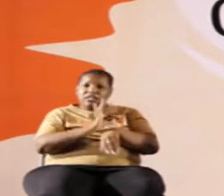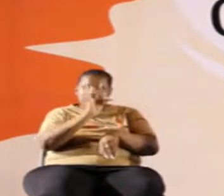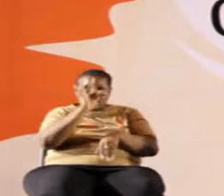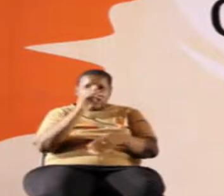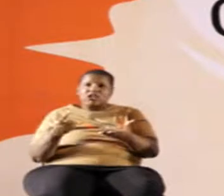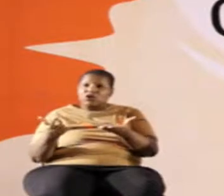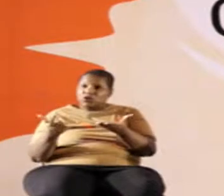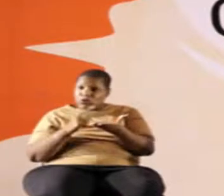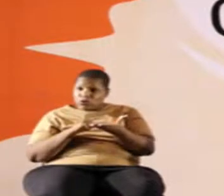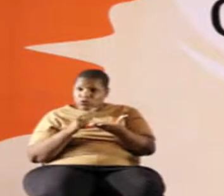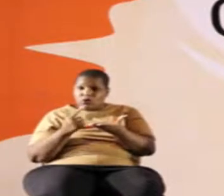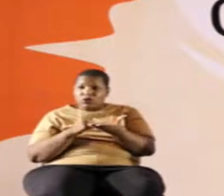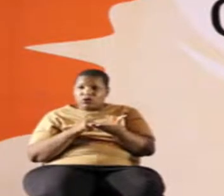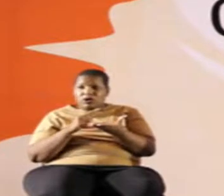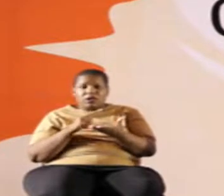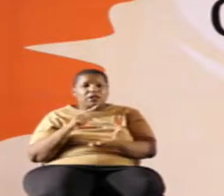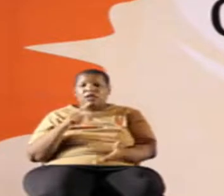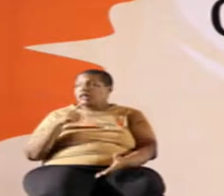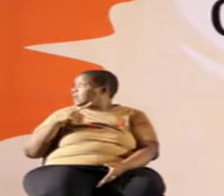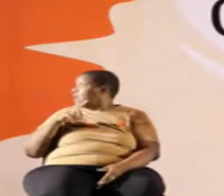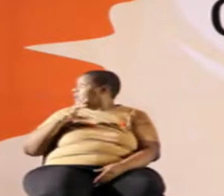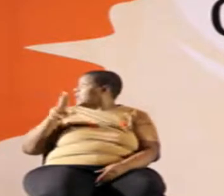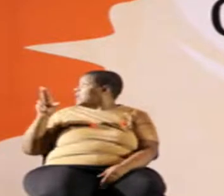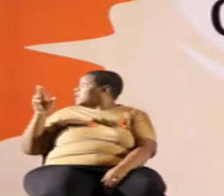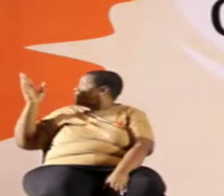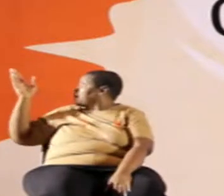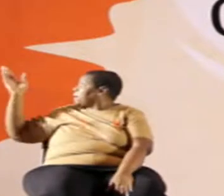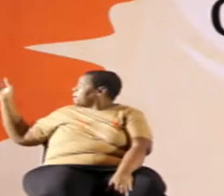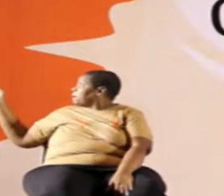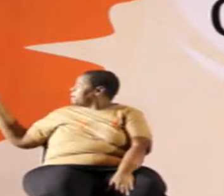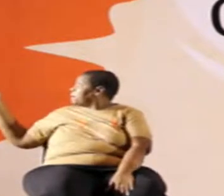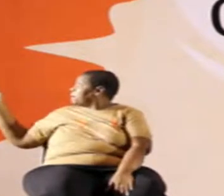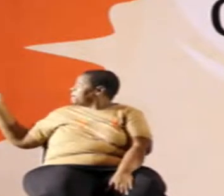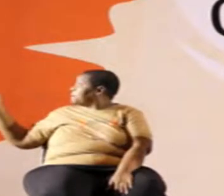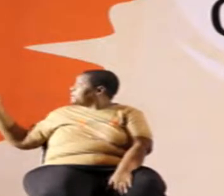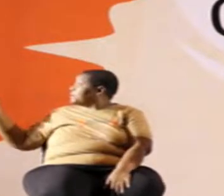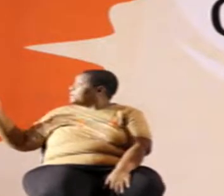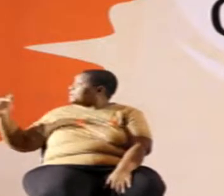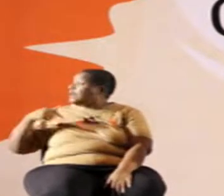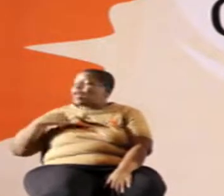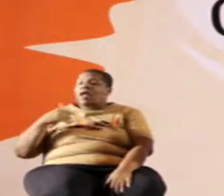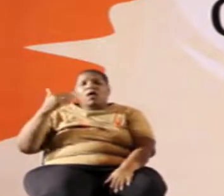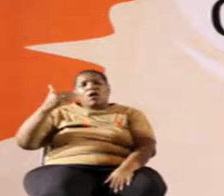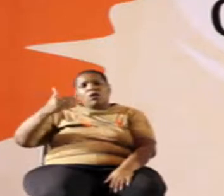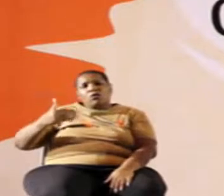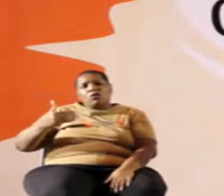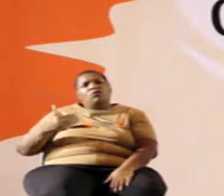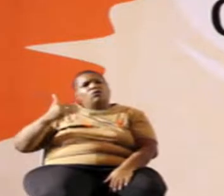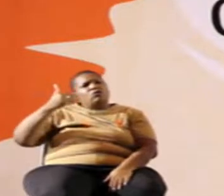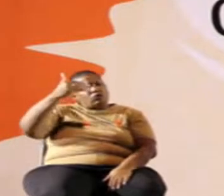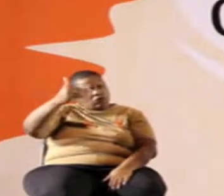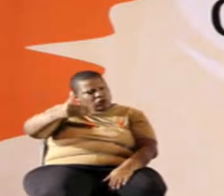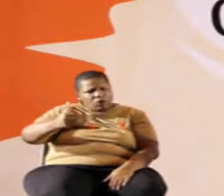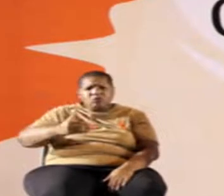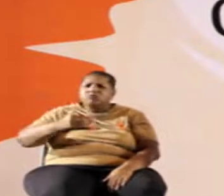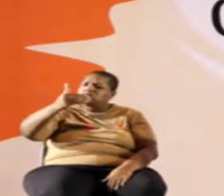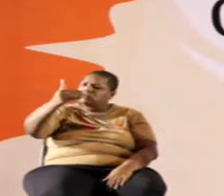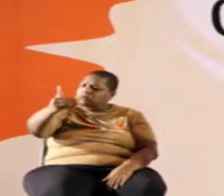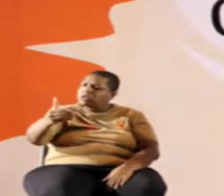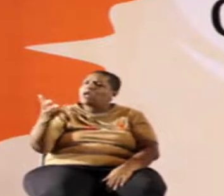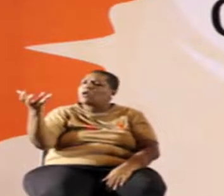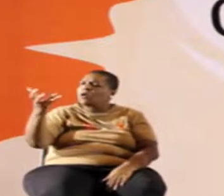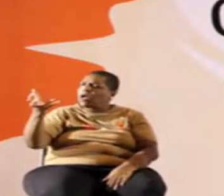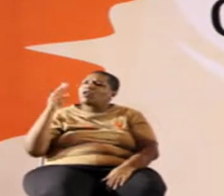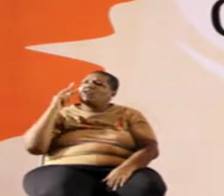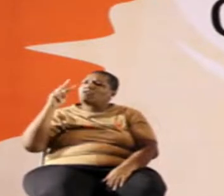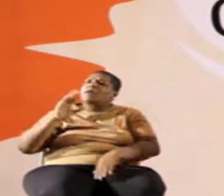livro. Andressa, mostra ali. Porque aí eu fui mais adiante, falei assim, ah, também quero ver,